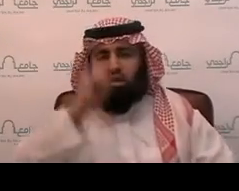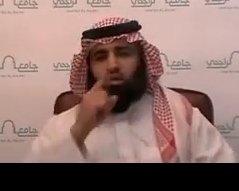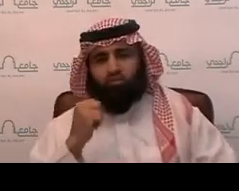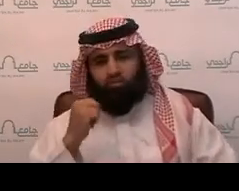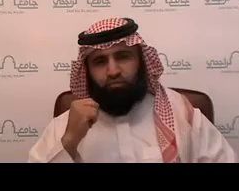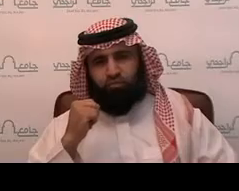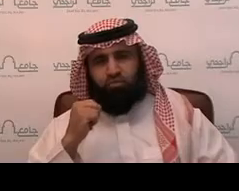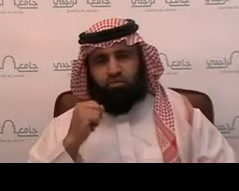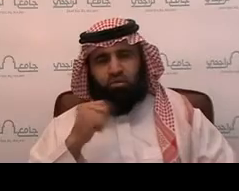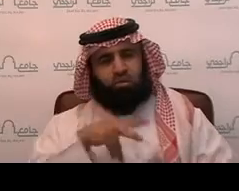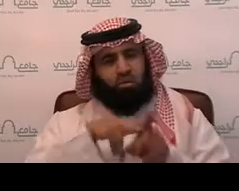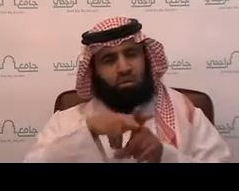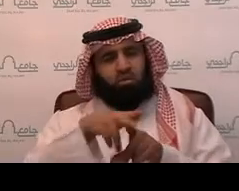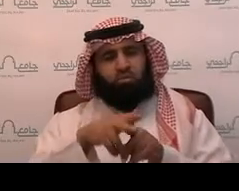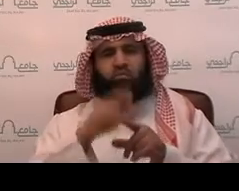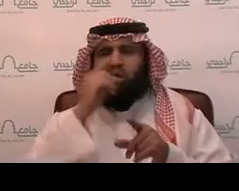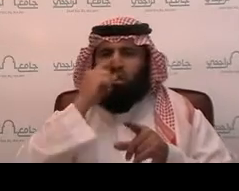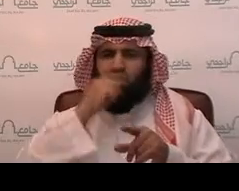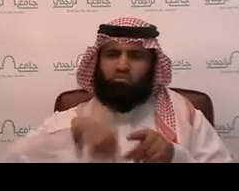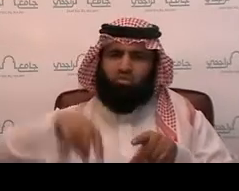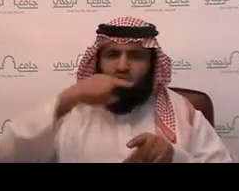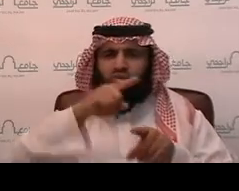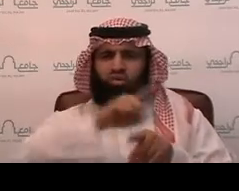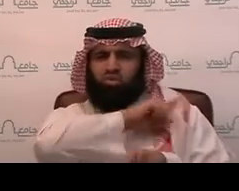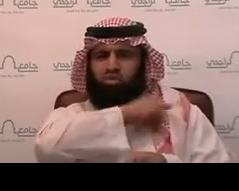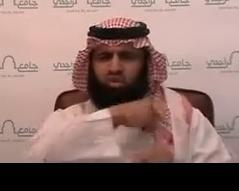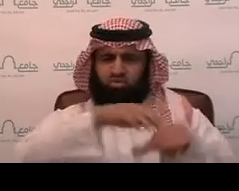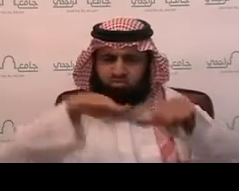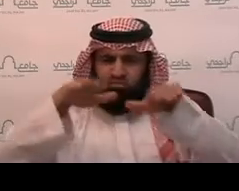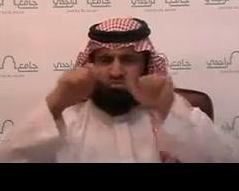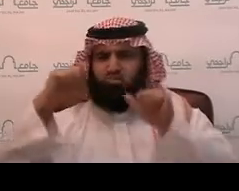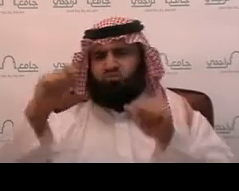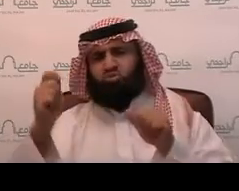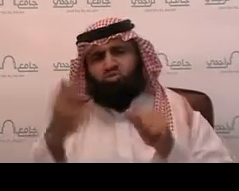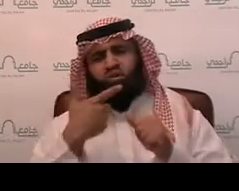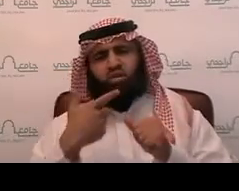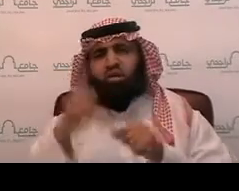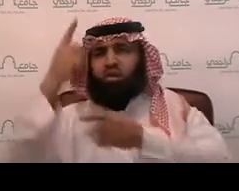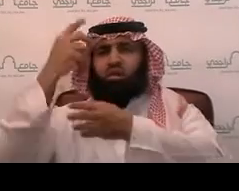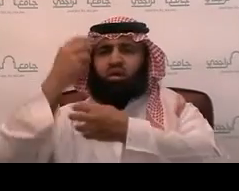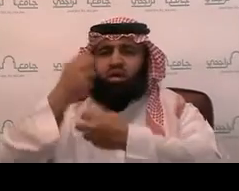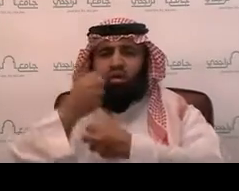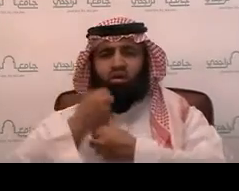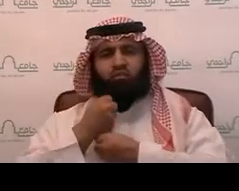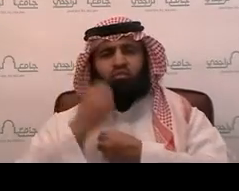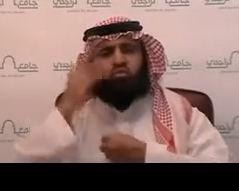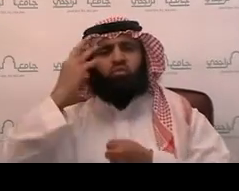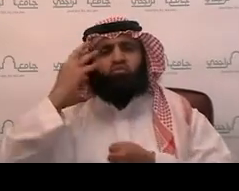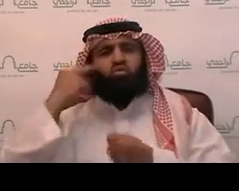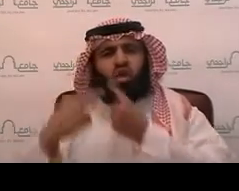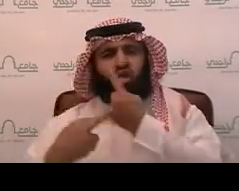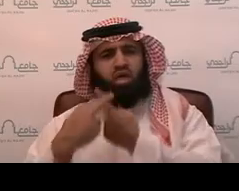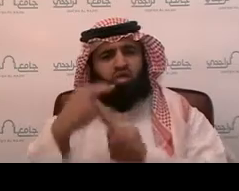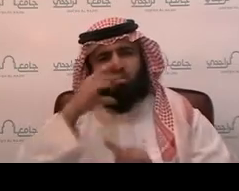عباد الله، كفوا عن السوء وانهوا عنه، ينجيكم الله من عذابه وعقابه إذا